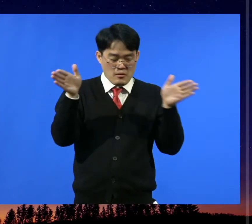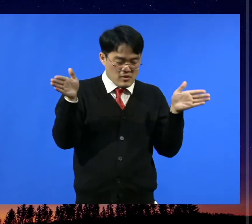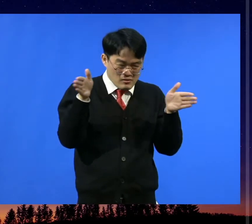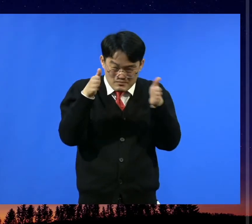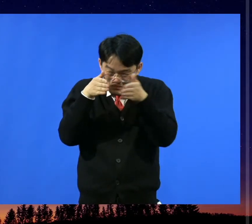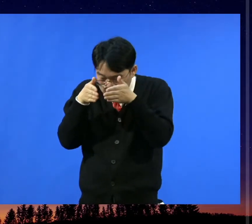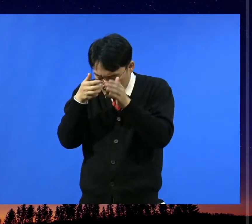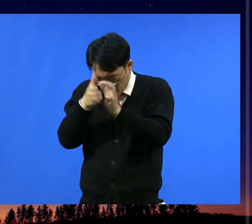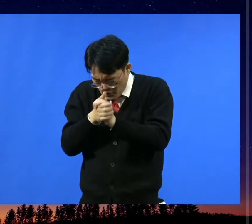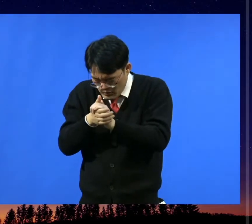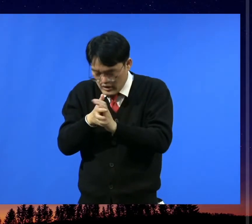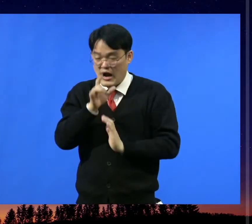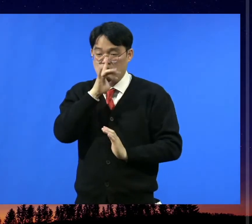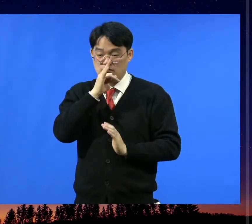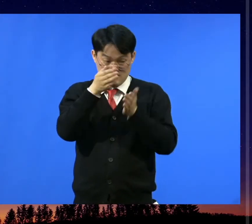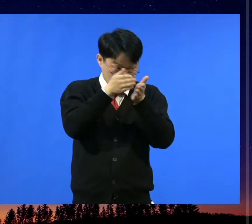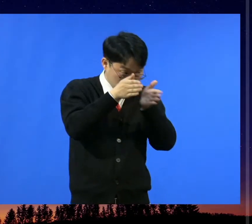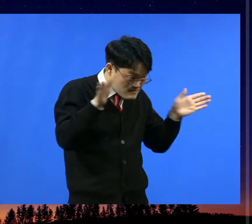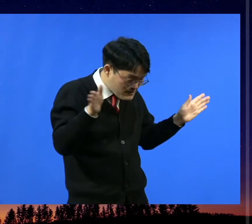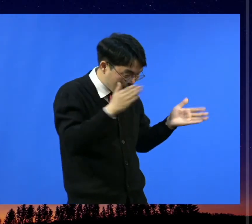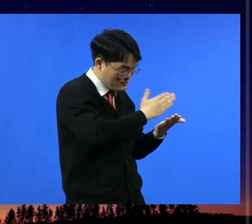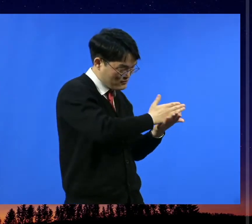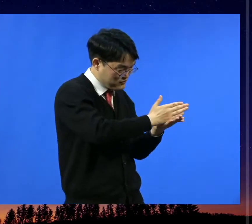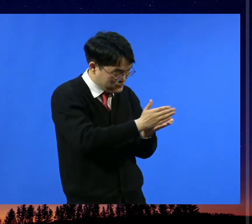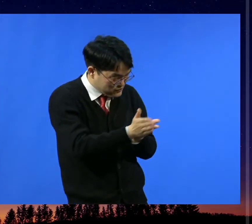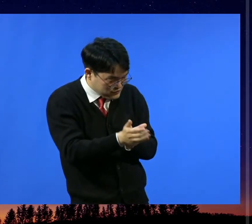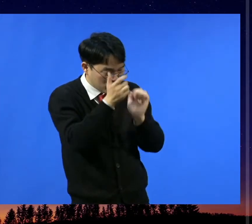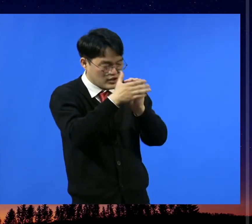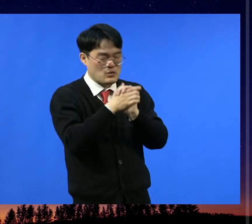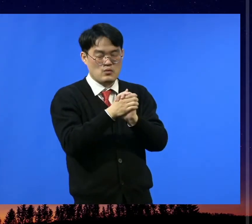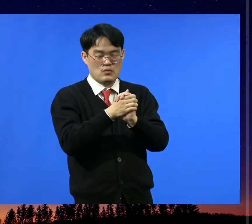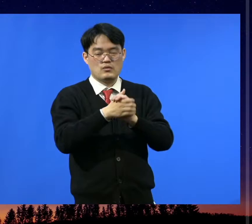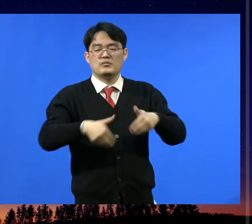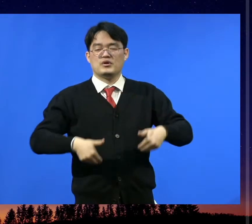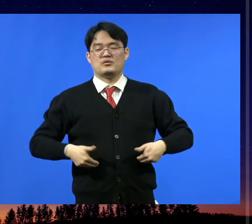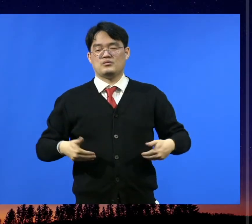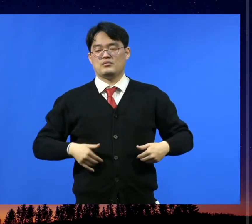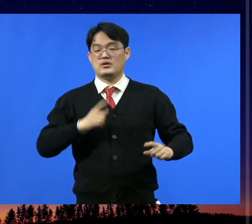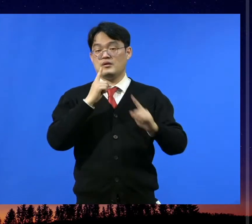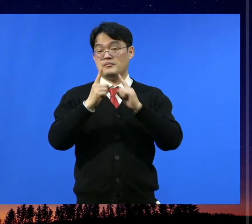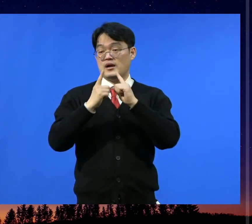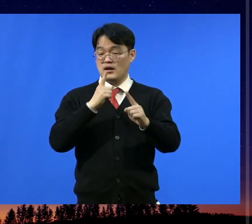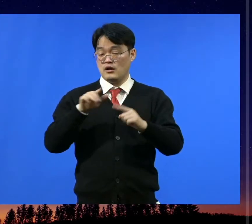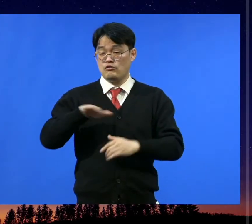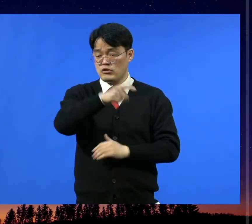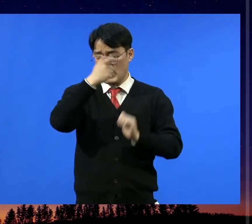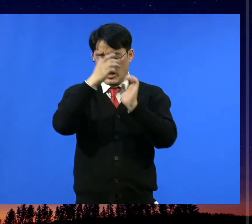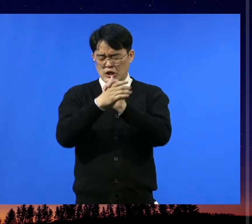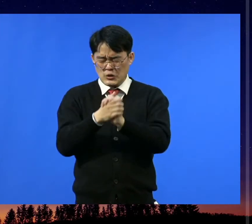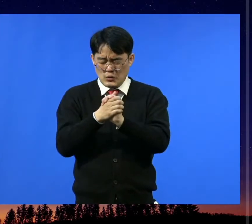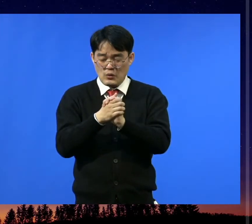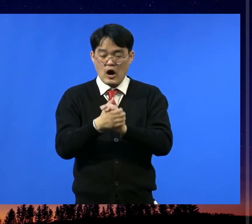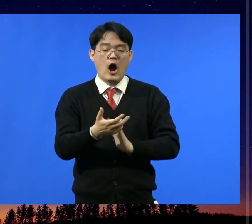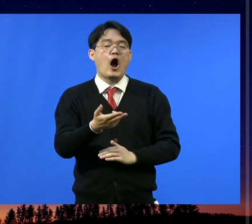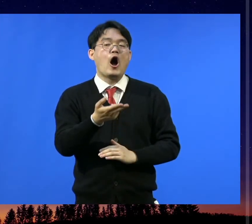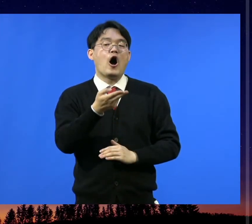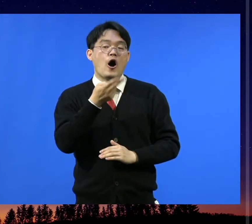기도는 마귀의 공격 범위 이상이어야 된다. 그리고 우리가 기도하지 않는 영역은